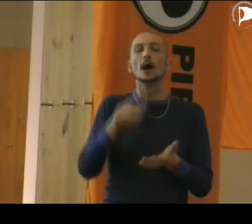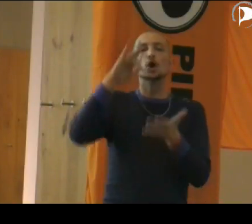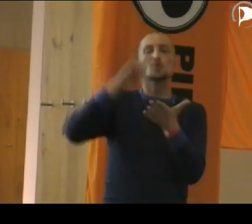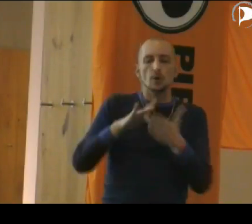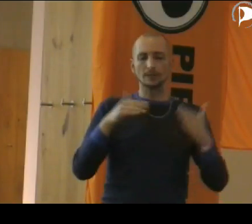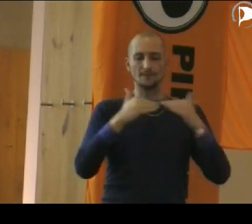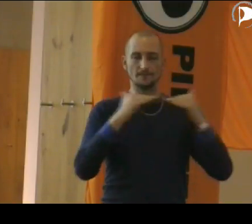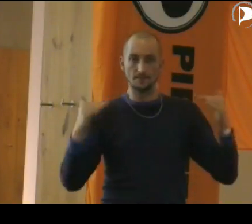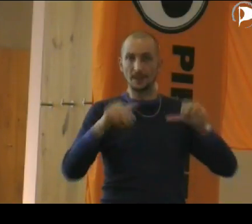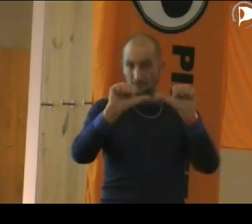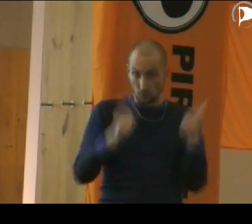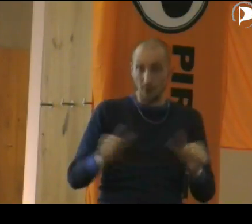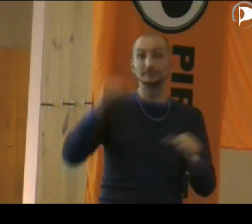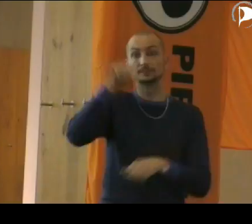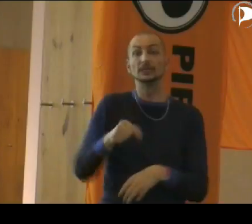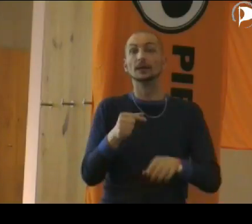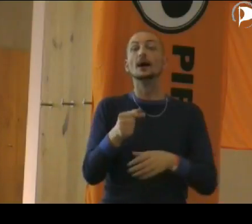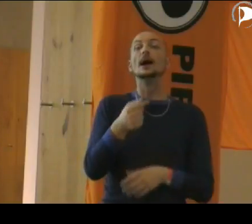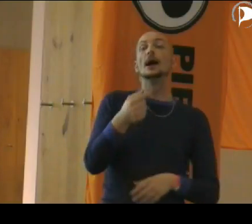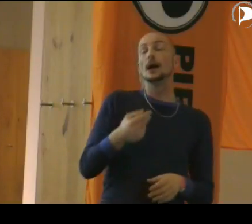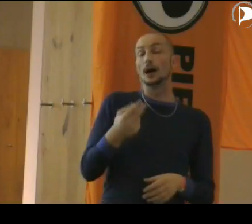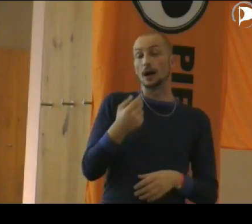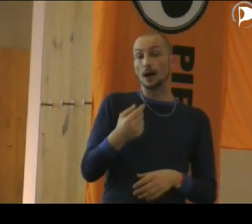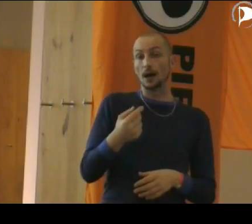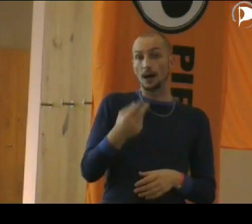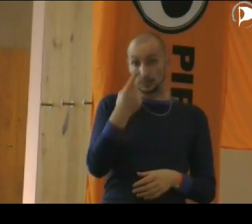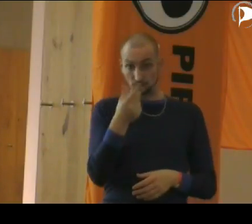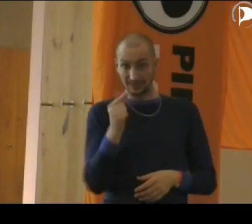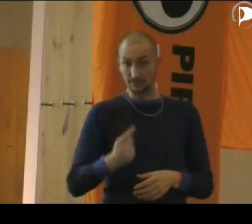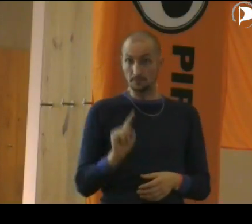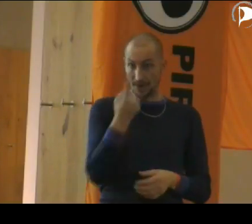beziehungsweise das nicht meister das können